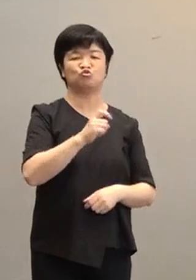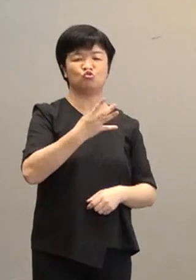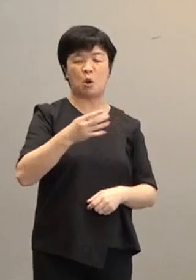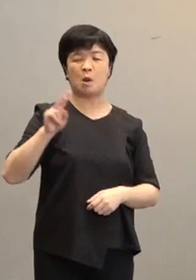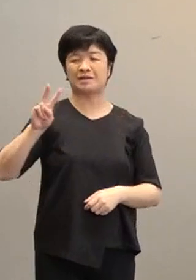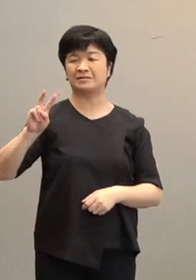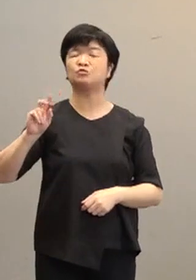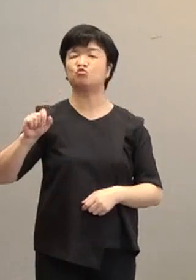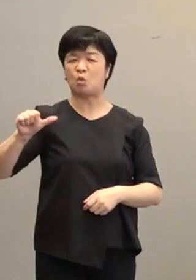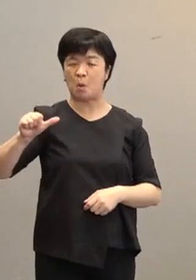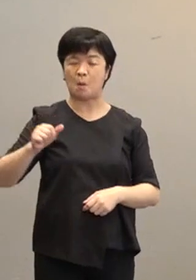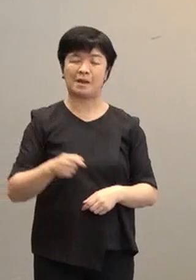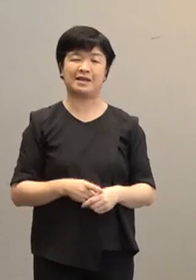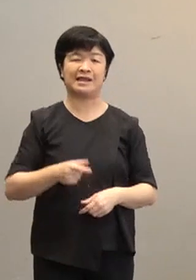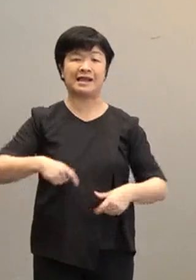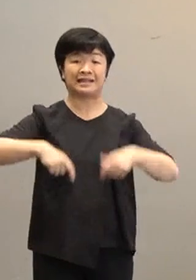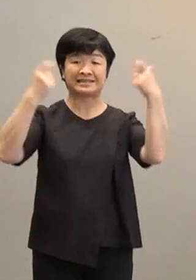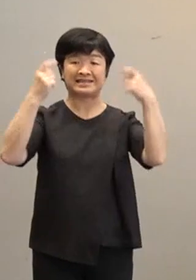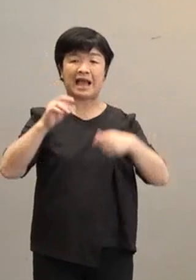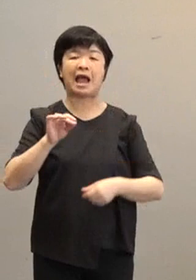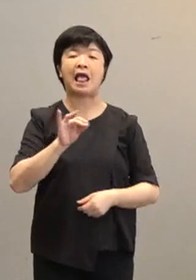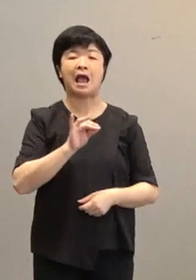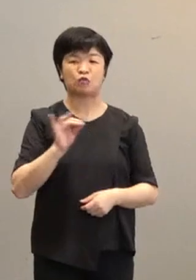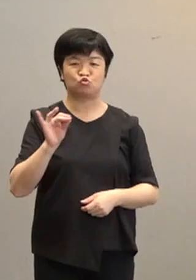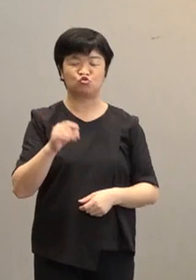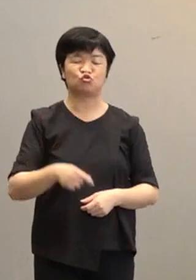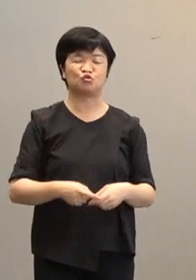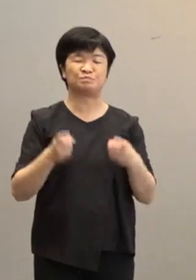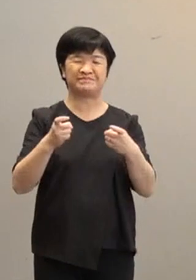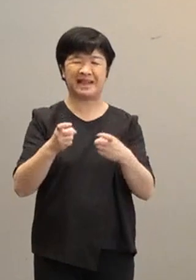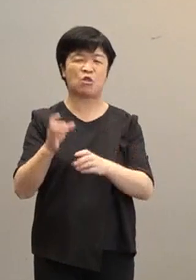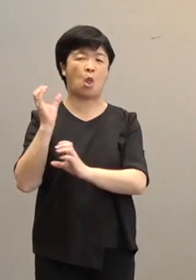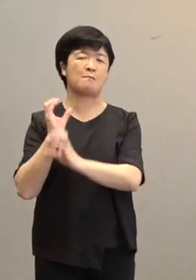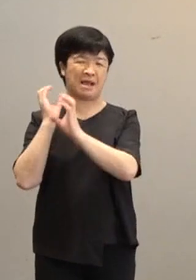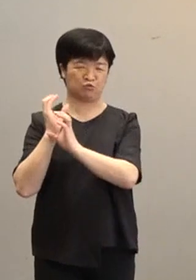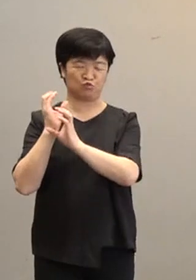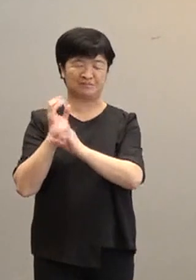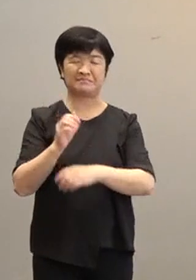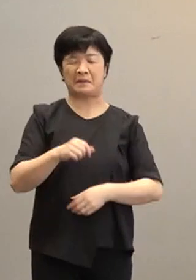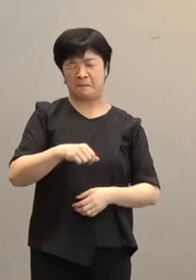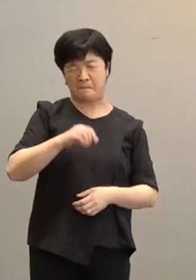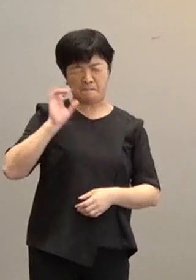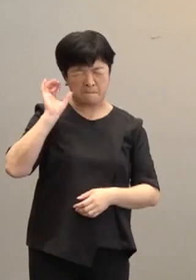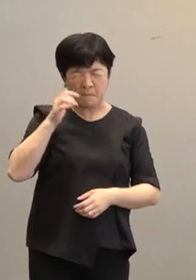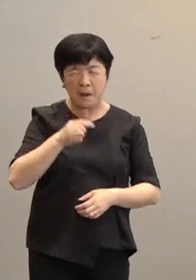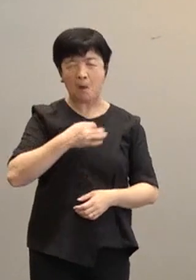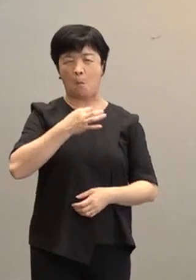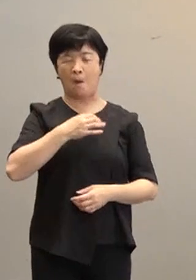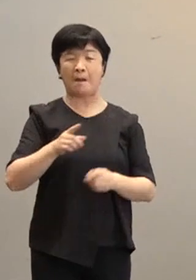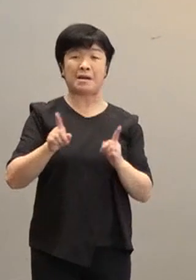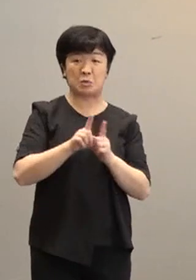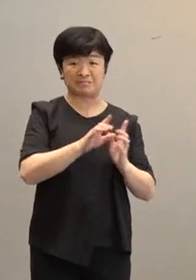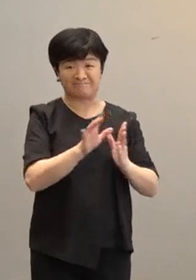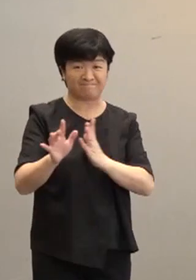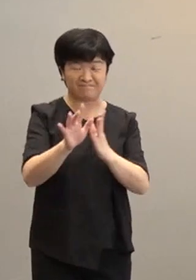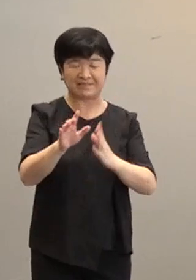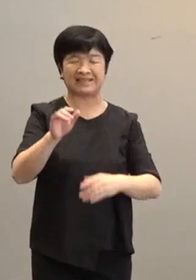更津港祭りが開催をされます。14日はおっさおっさの掛け声とともに踊り手が会場を練り歩く野菜